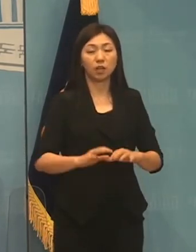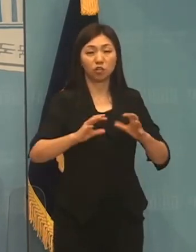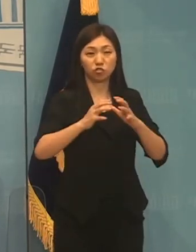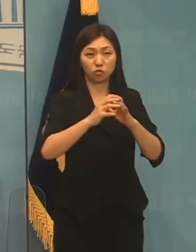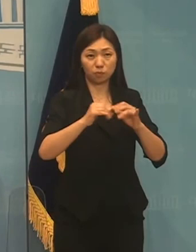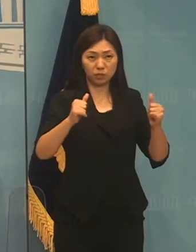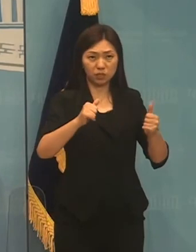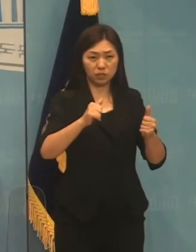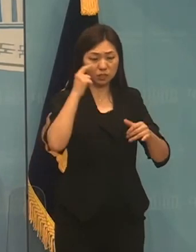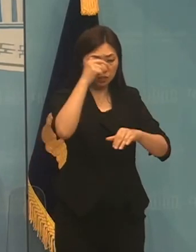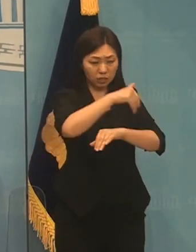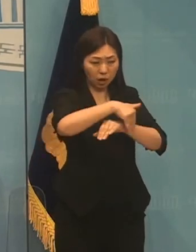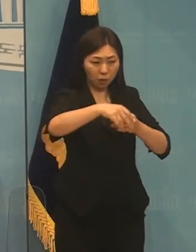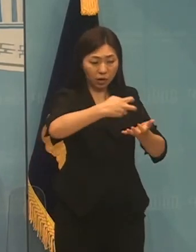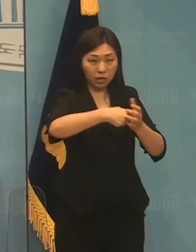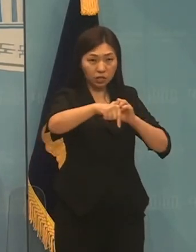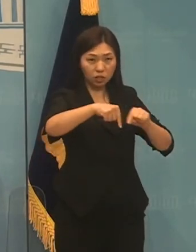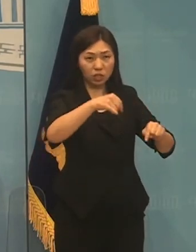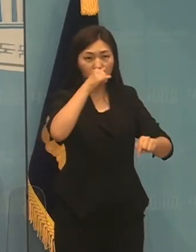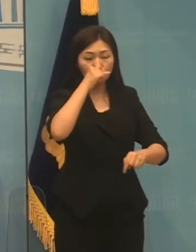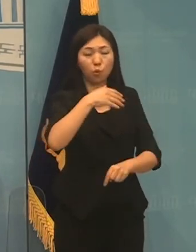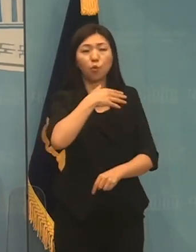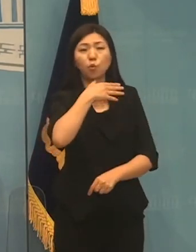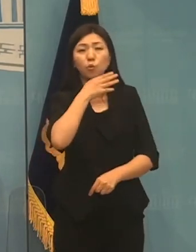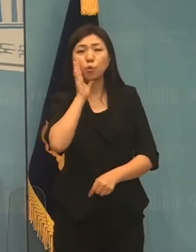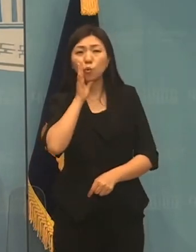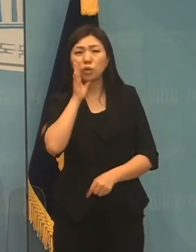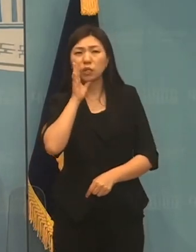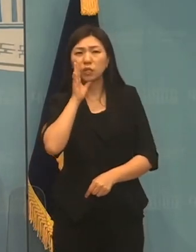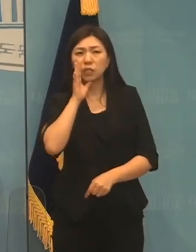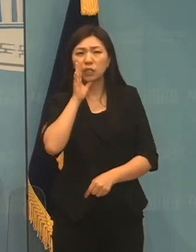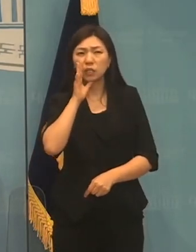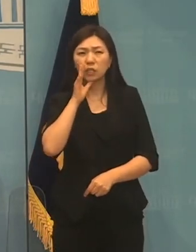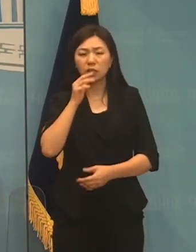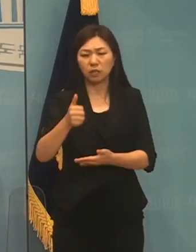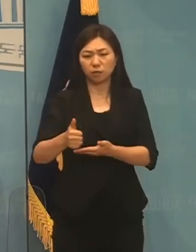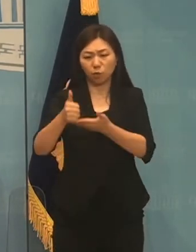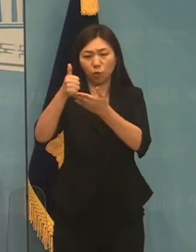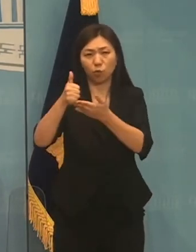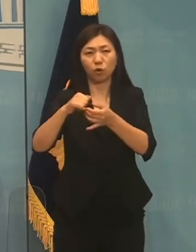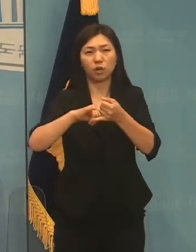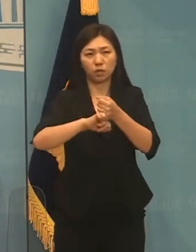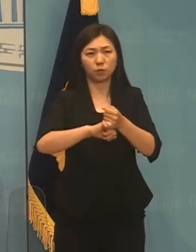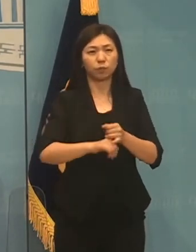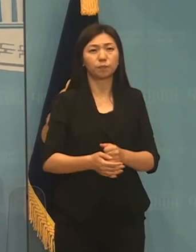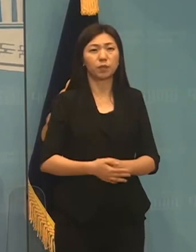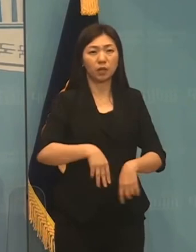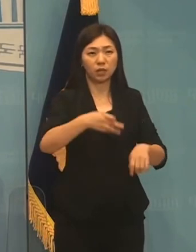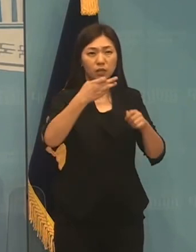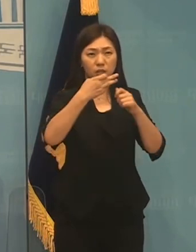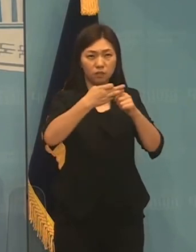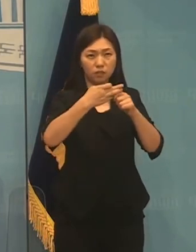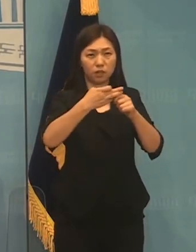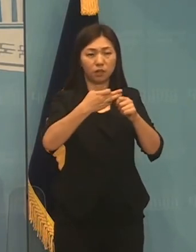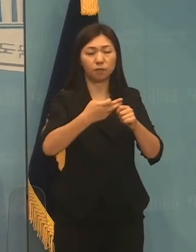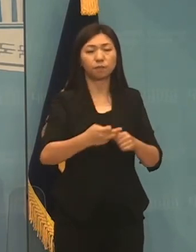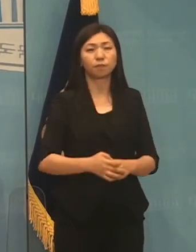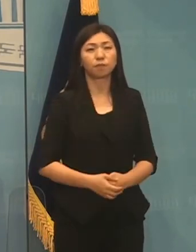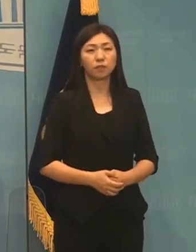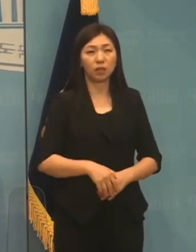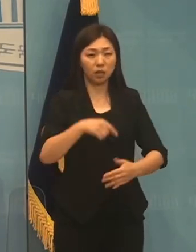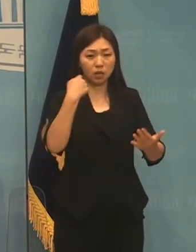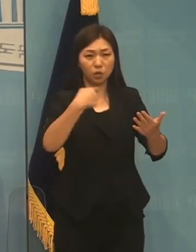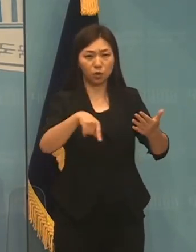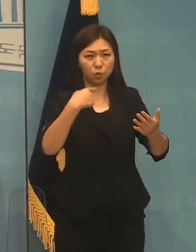인구정책을 계획하고 노인 추구를 획기적으로 향상시키겠습니다. 열세번째,